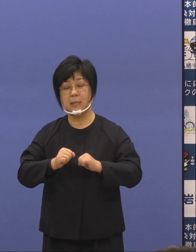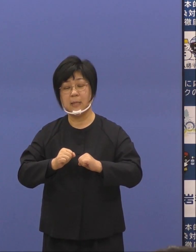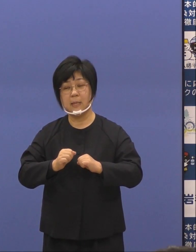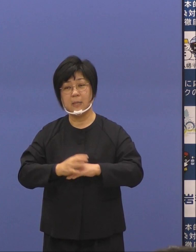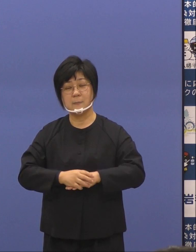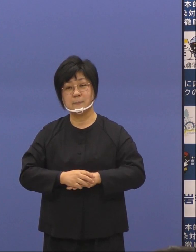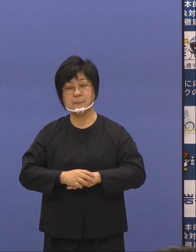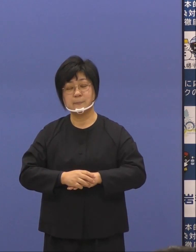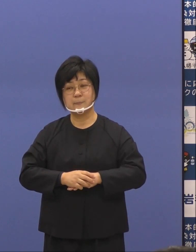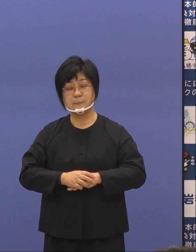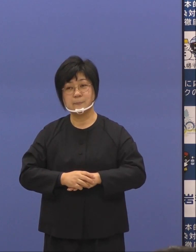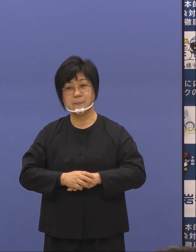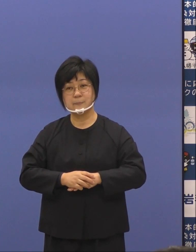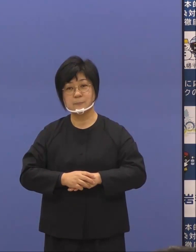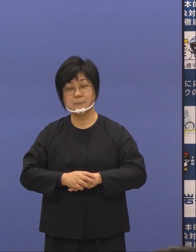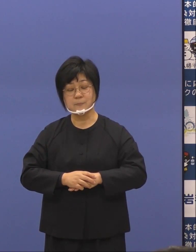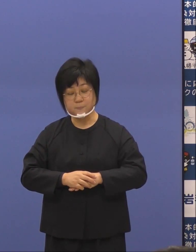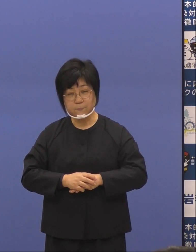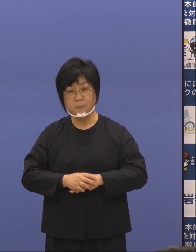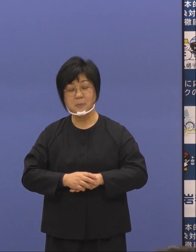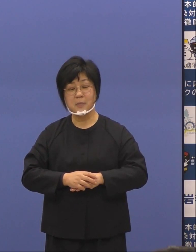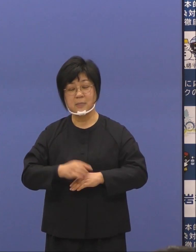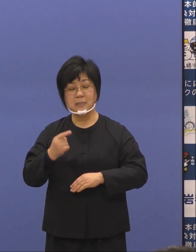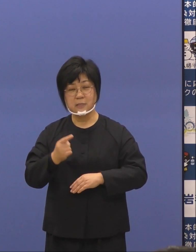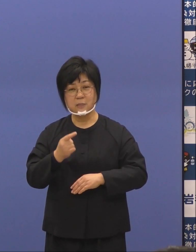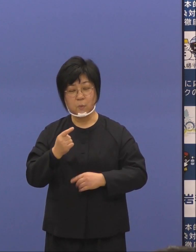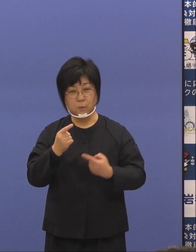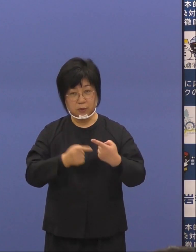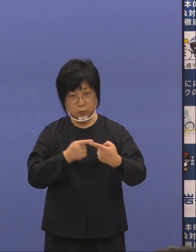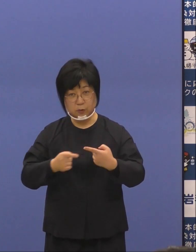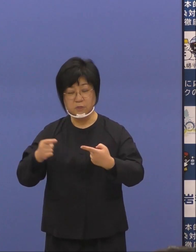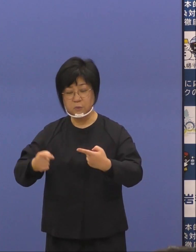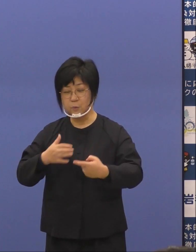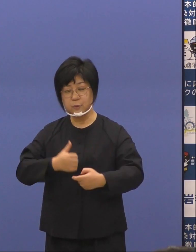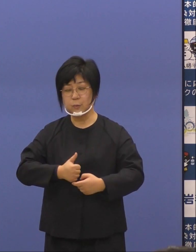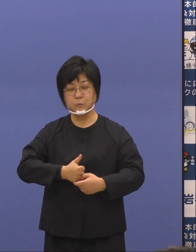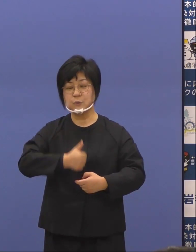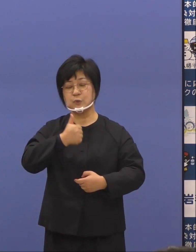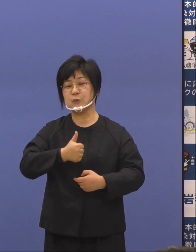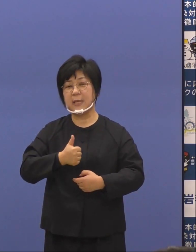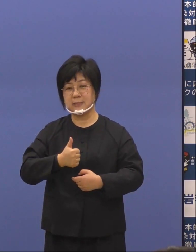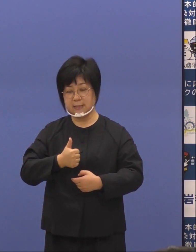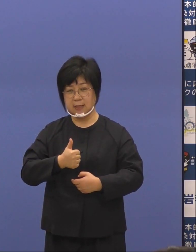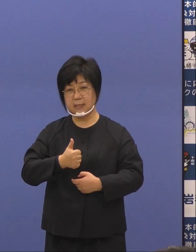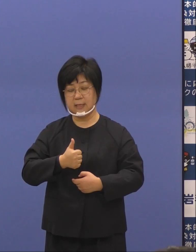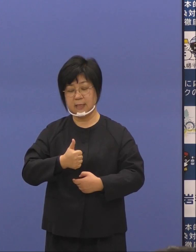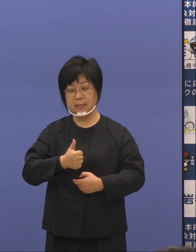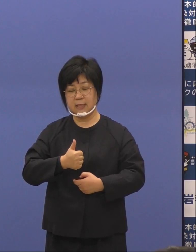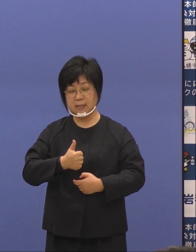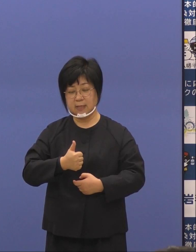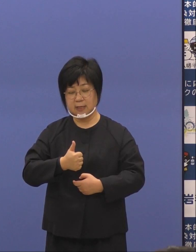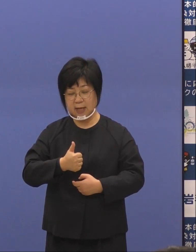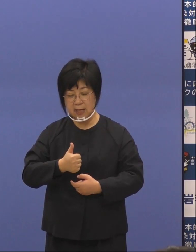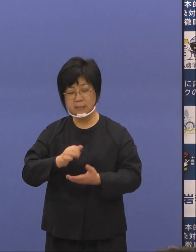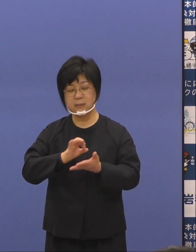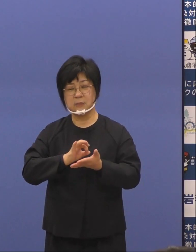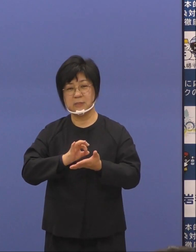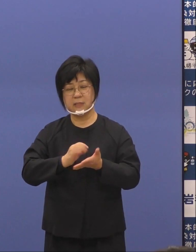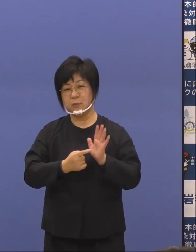そうですね、一人一人の主体性をより生かすような政治っていうのが、